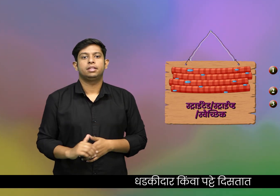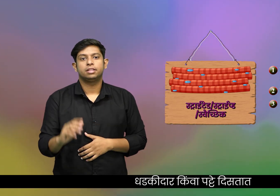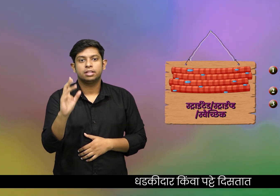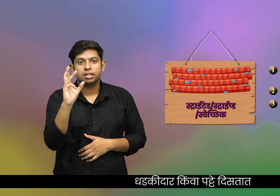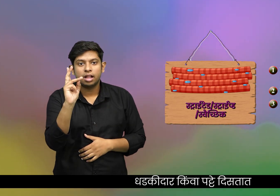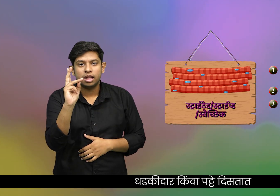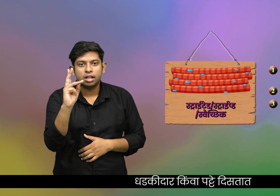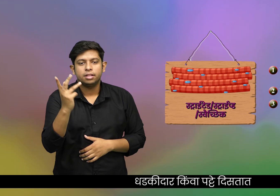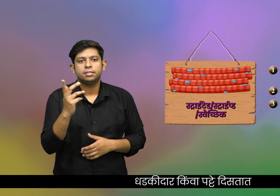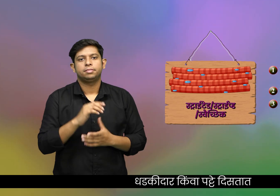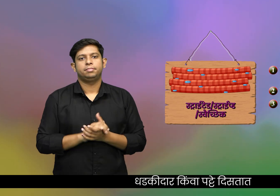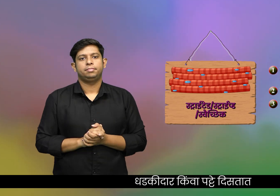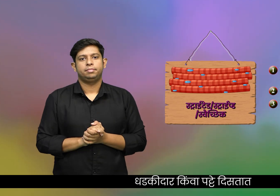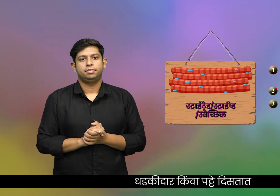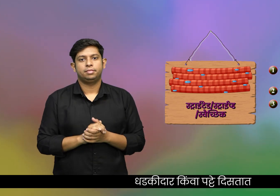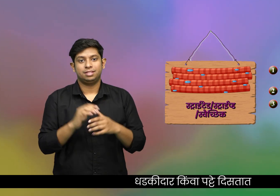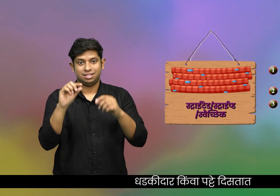हे धडकीदार किंवा पट्टे दिसतात.